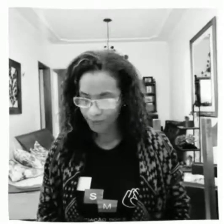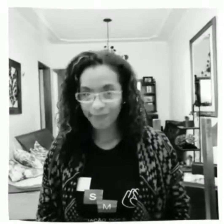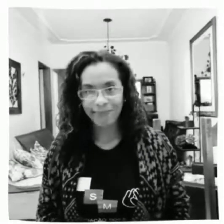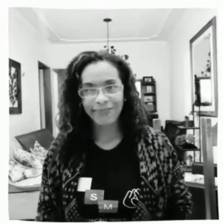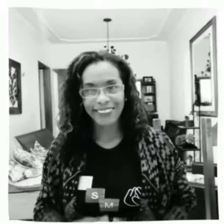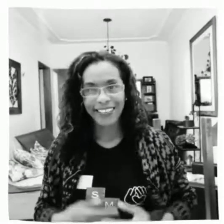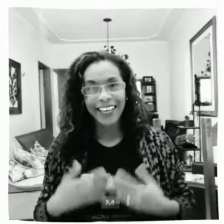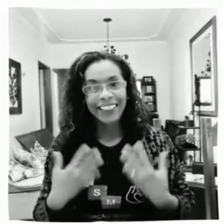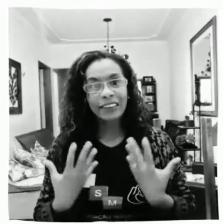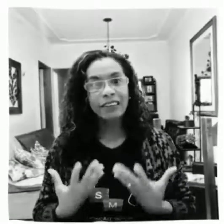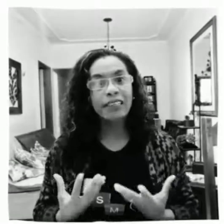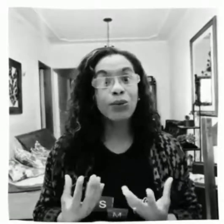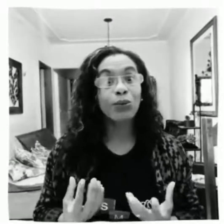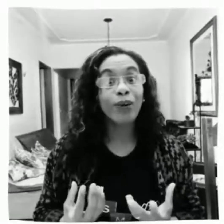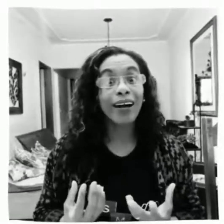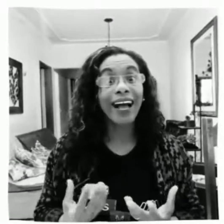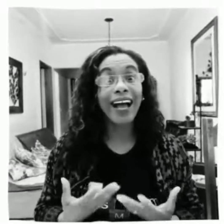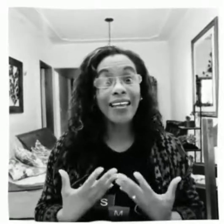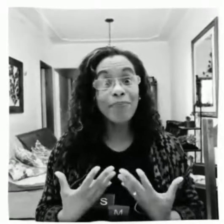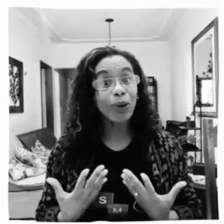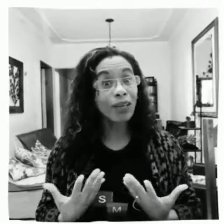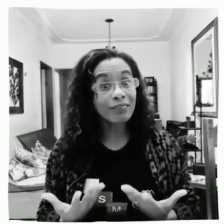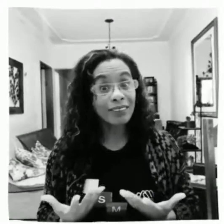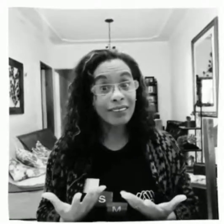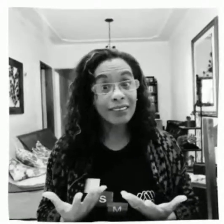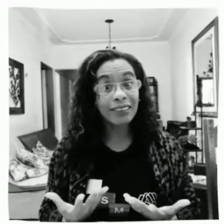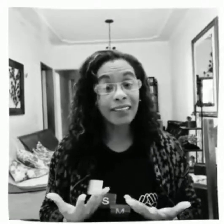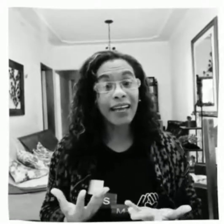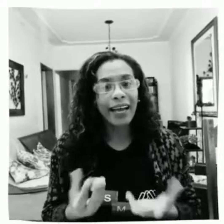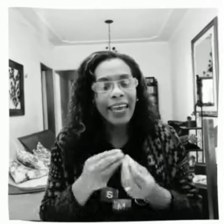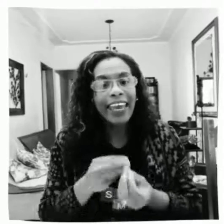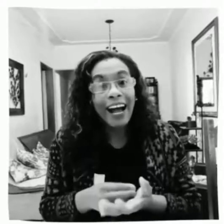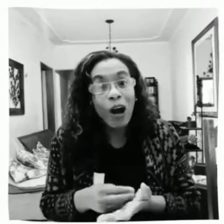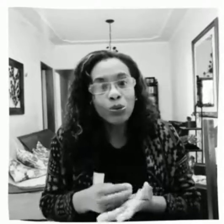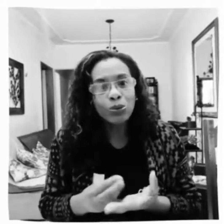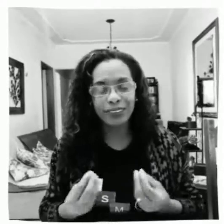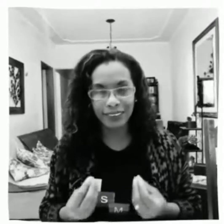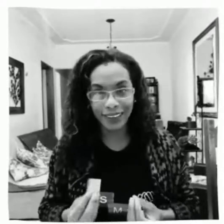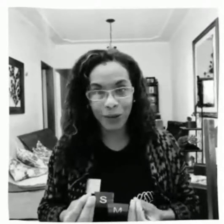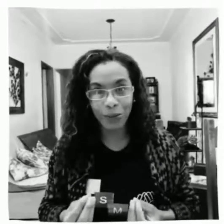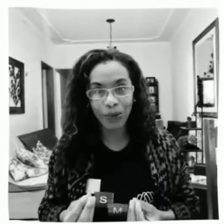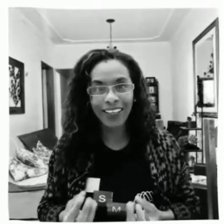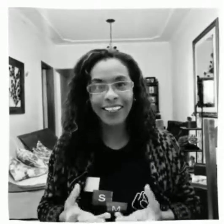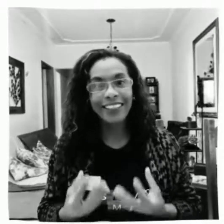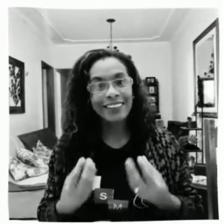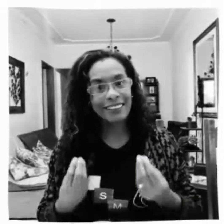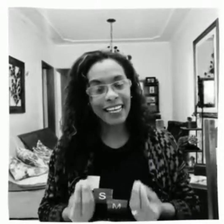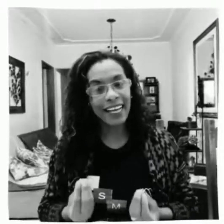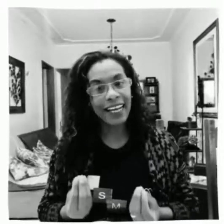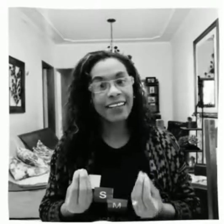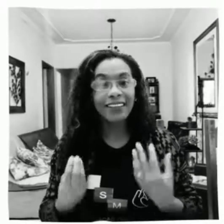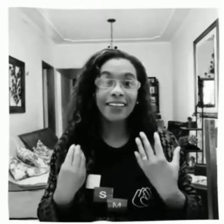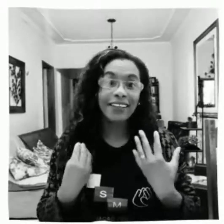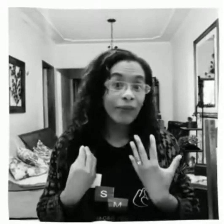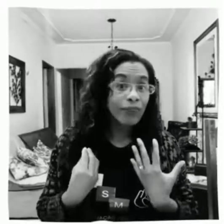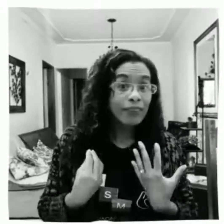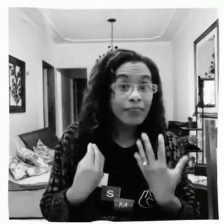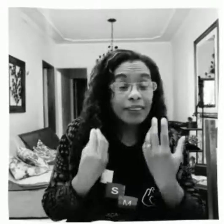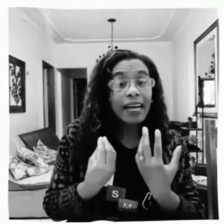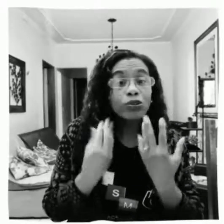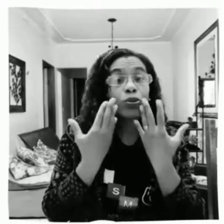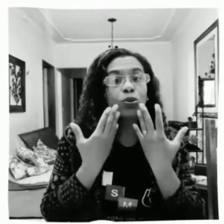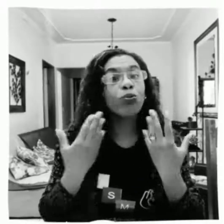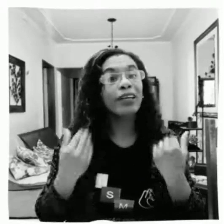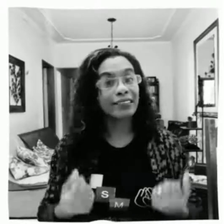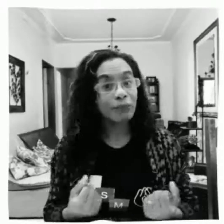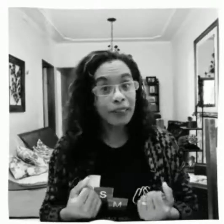sinal. Então, a importância real do sinal está